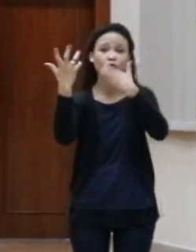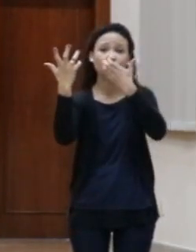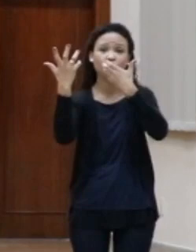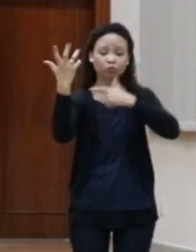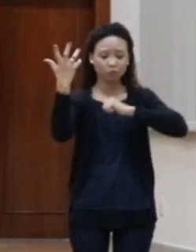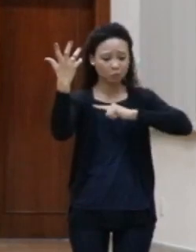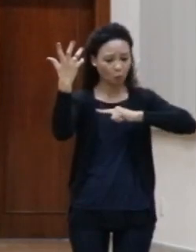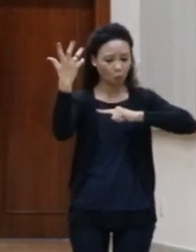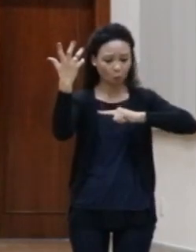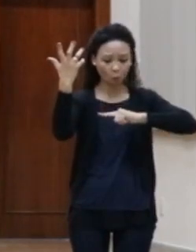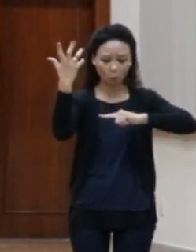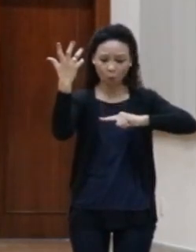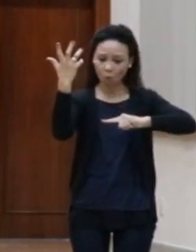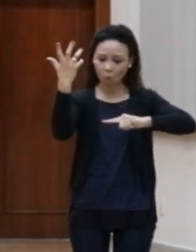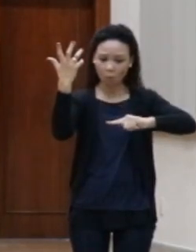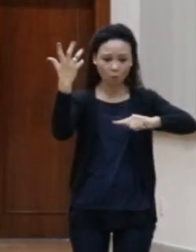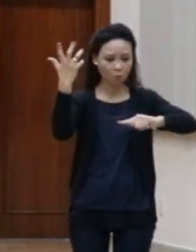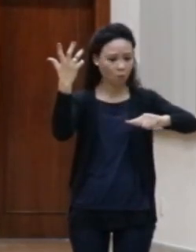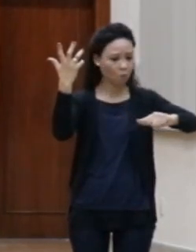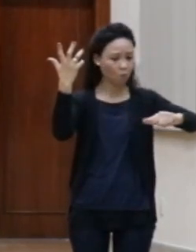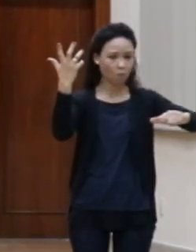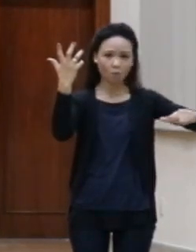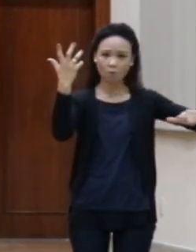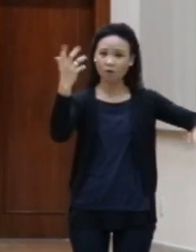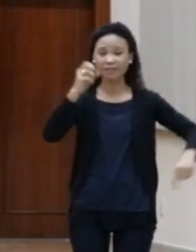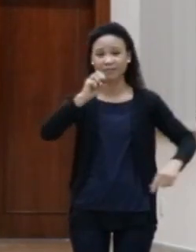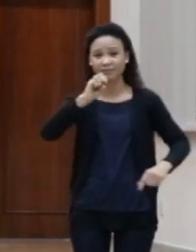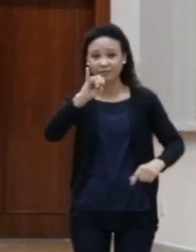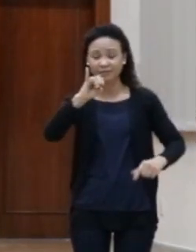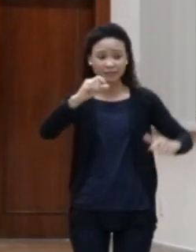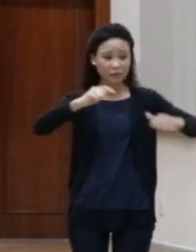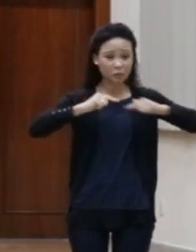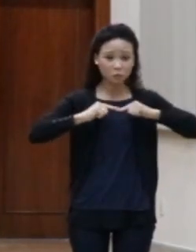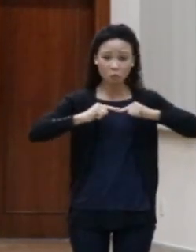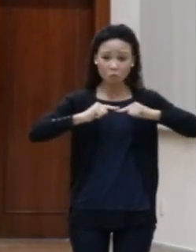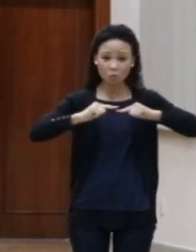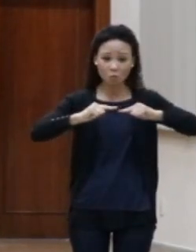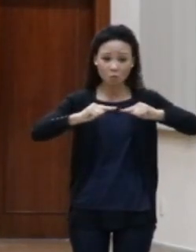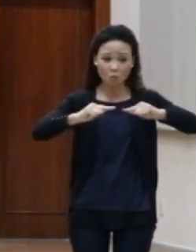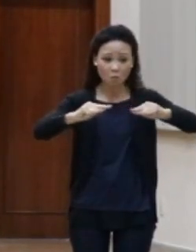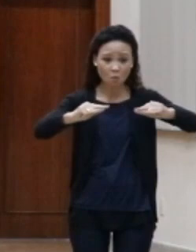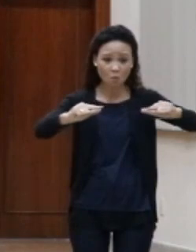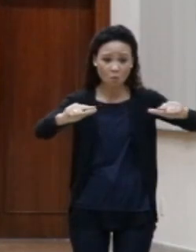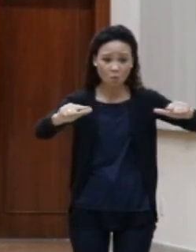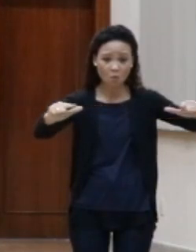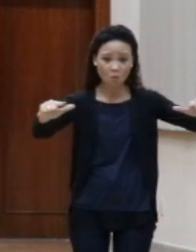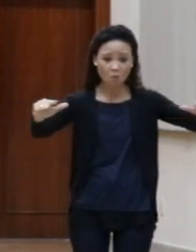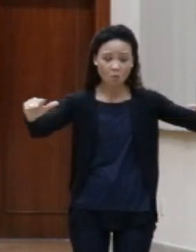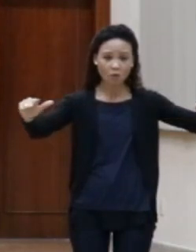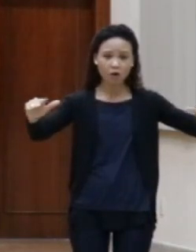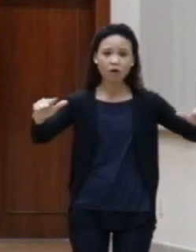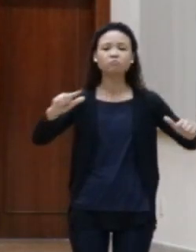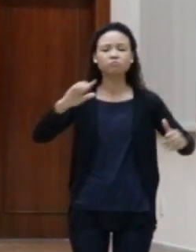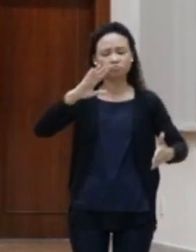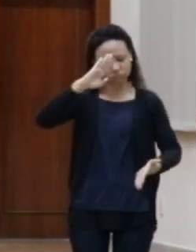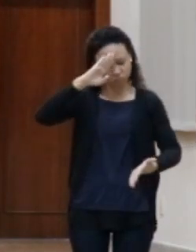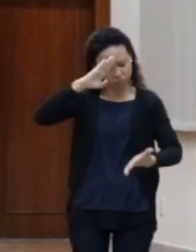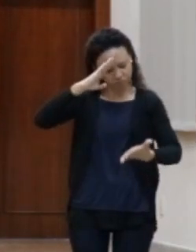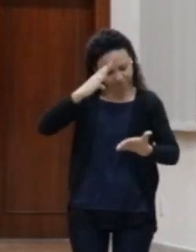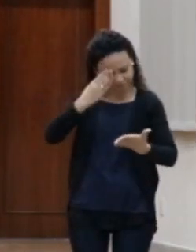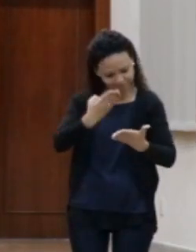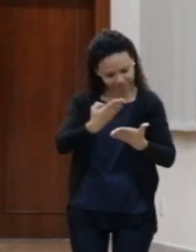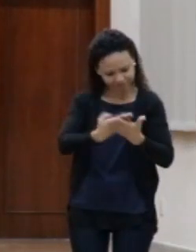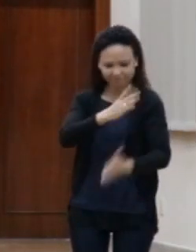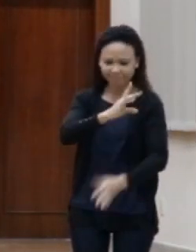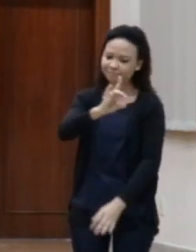seu fruto, mesmo que não haja alimento nos campos, eu me